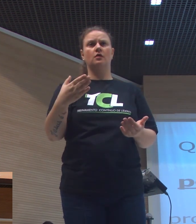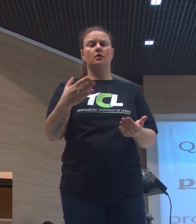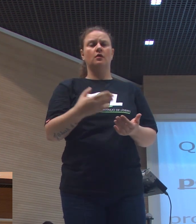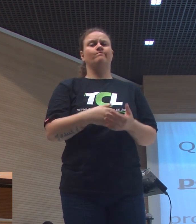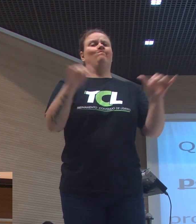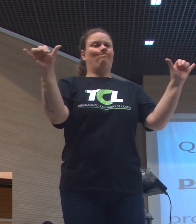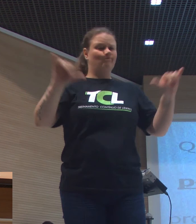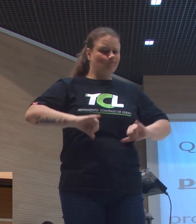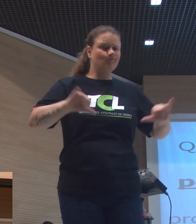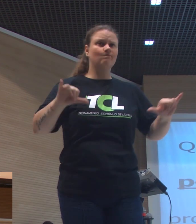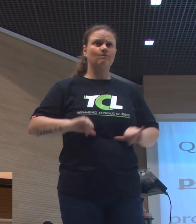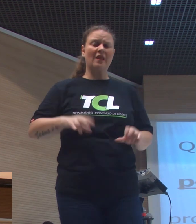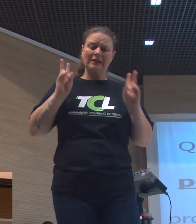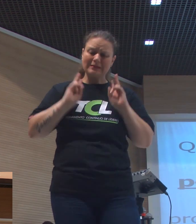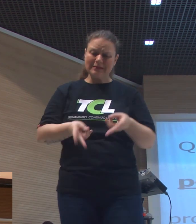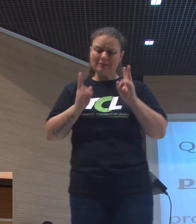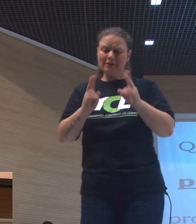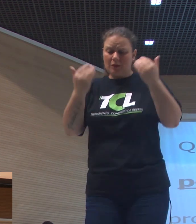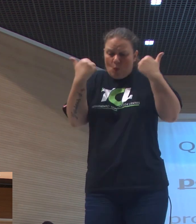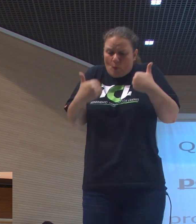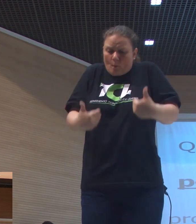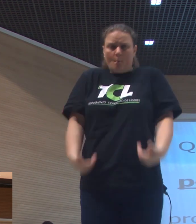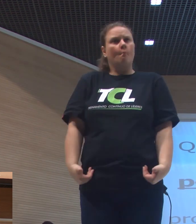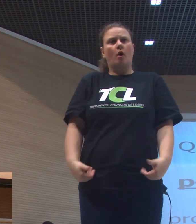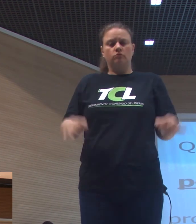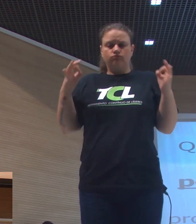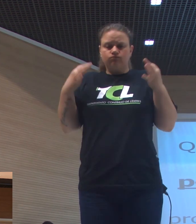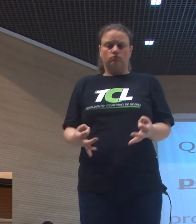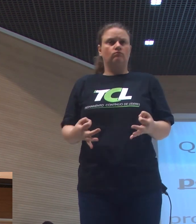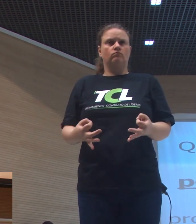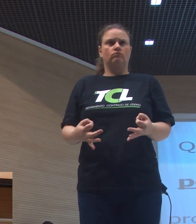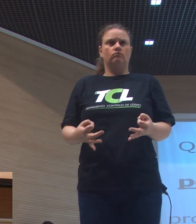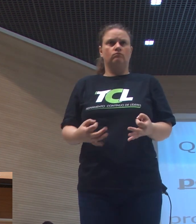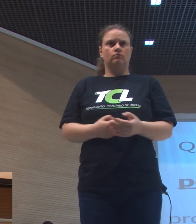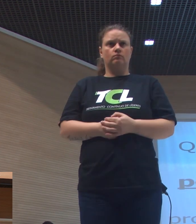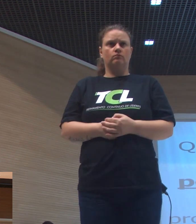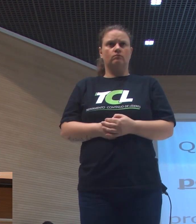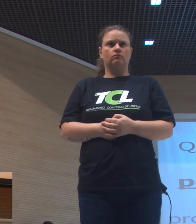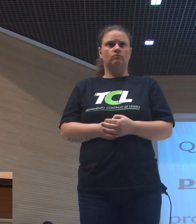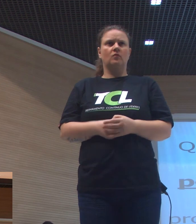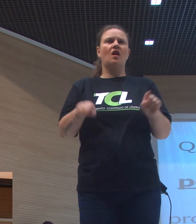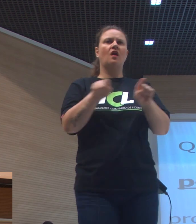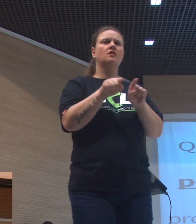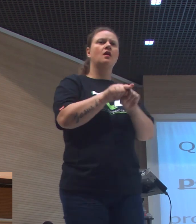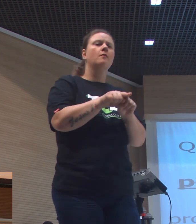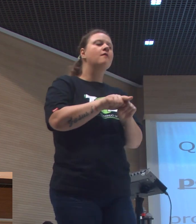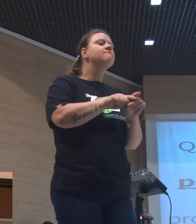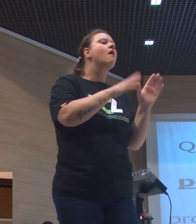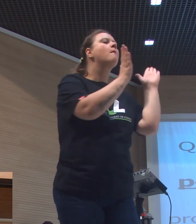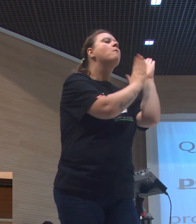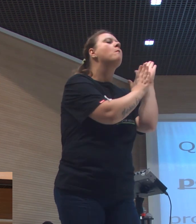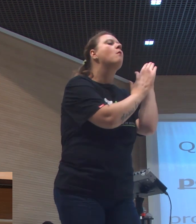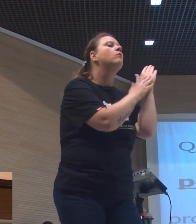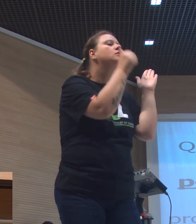moralmente correto, ético. Ele renunciou à proposta da mulher do patrão dele.